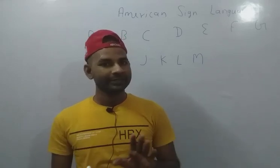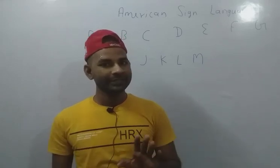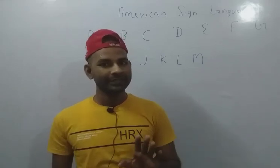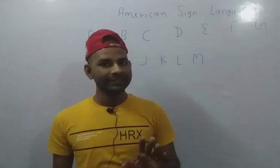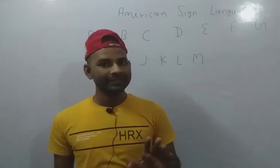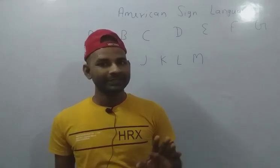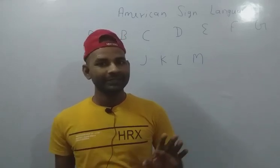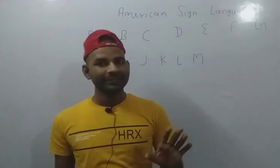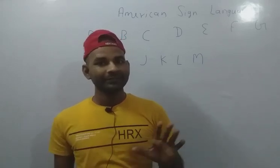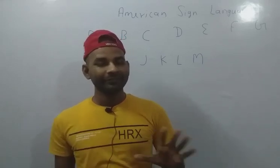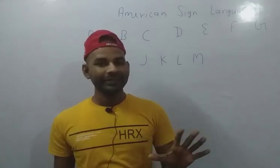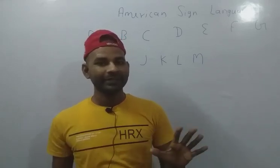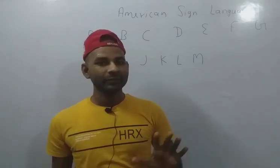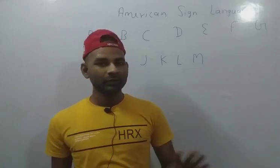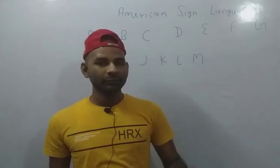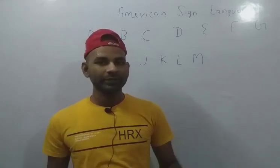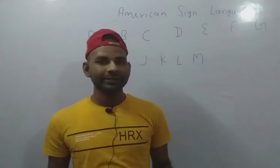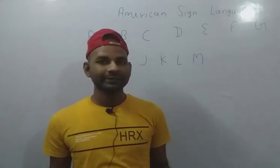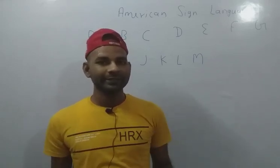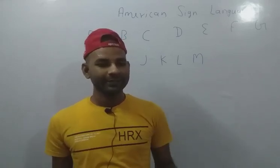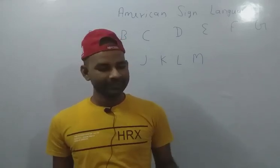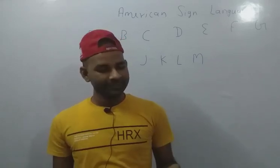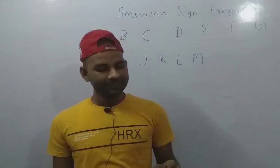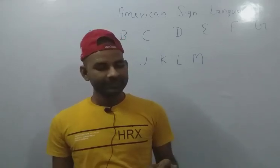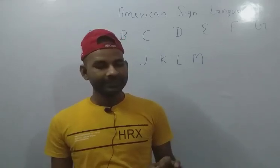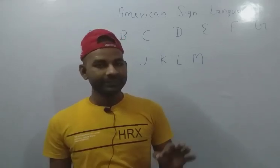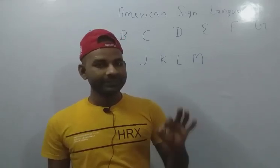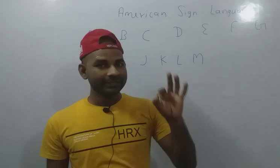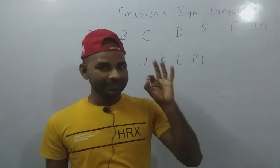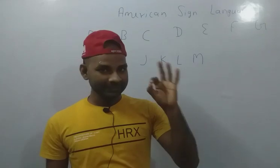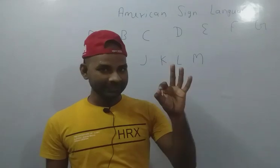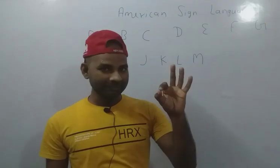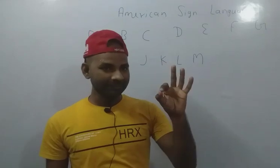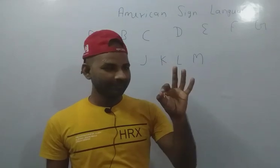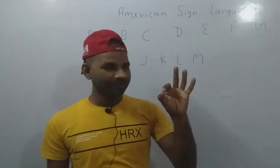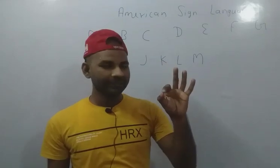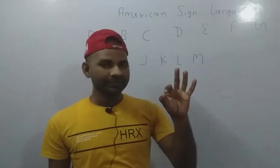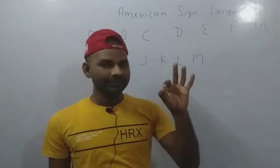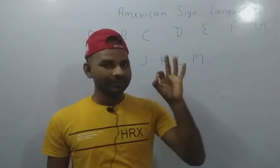ठीक। फेक तो आप बोलेंगे कैसे, ये